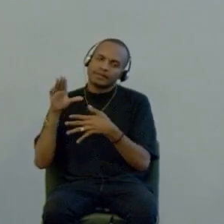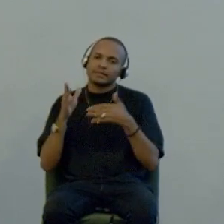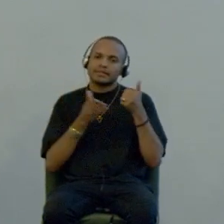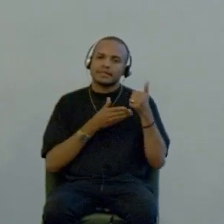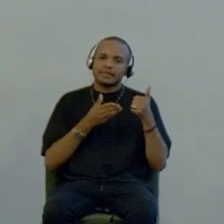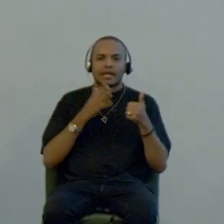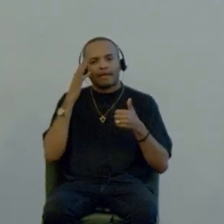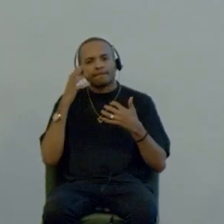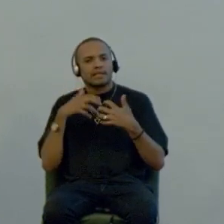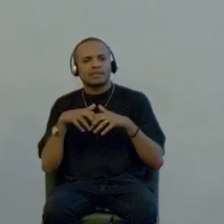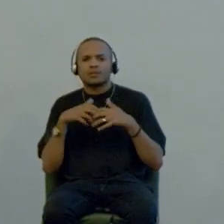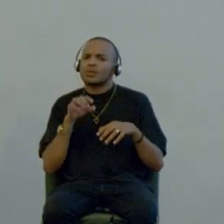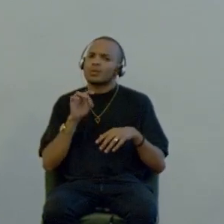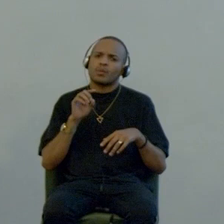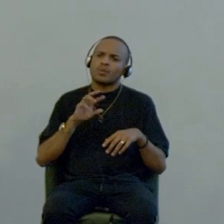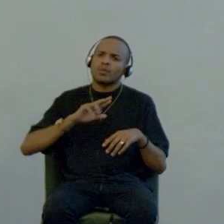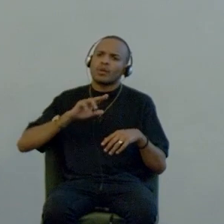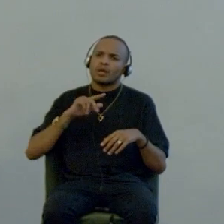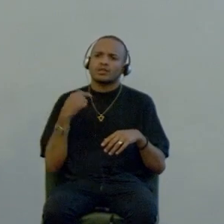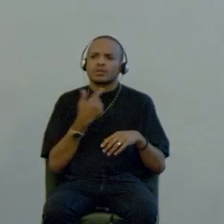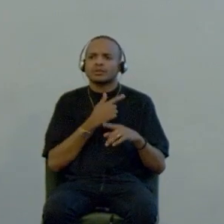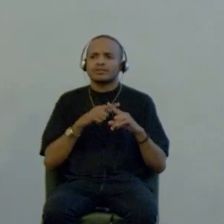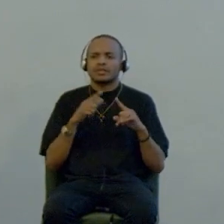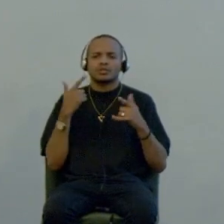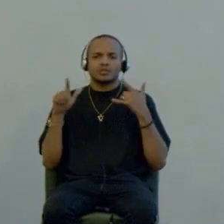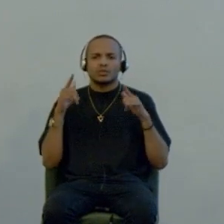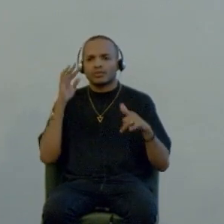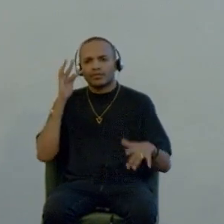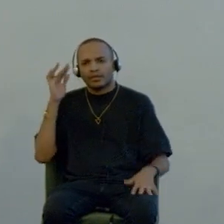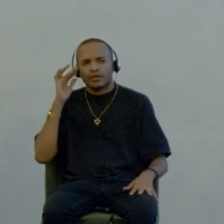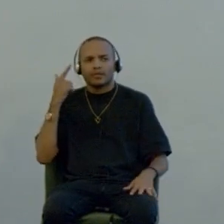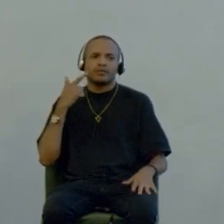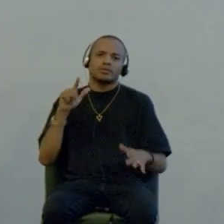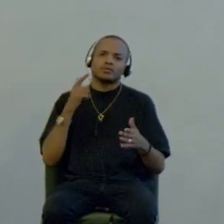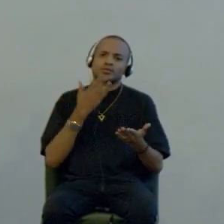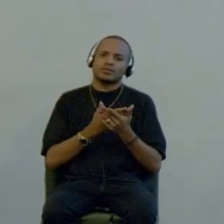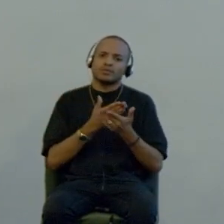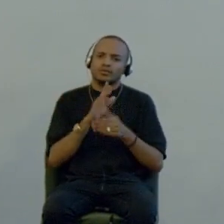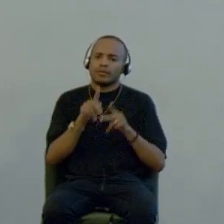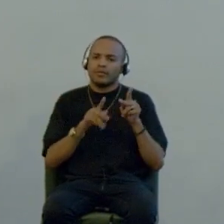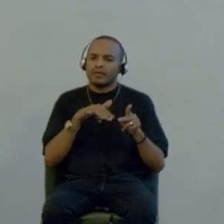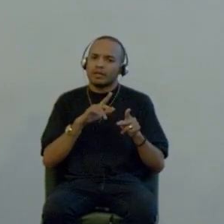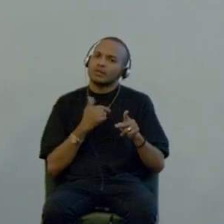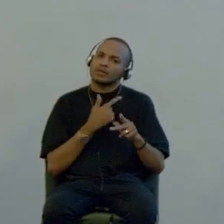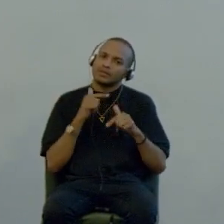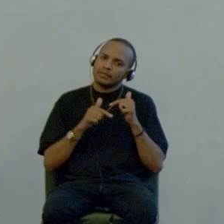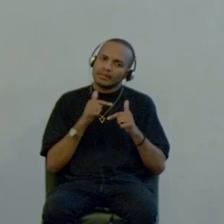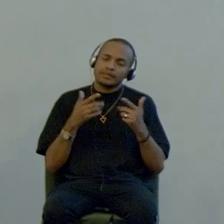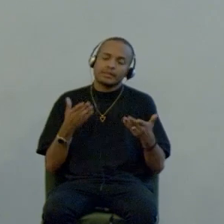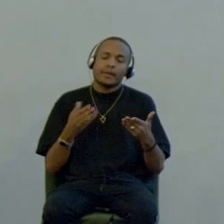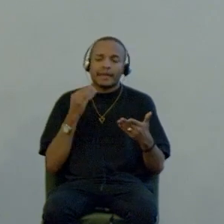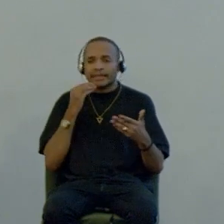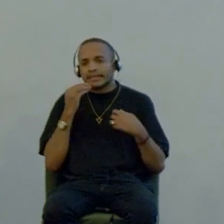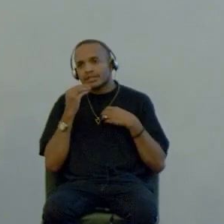d'autres philosophes, anthropologues avec lesquels on travaille. Et nous, c'est une tentative pour dessiner ces questions-là. C'est